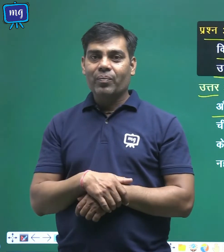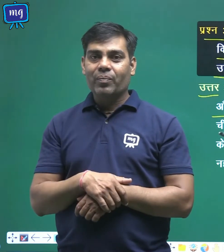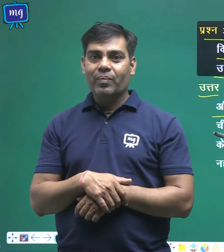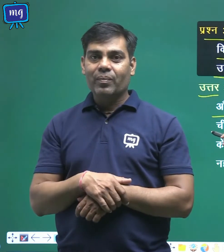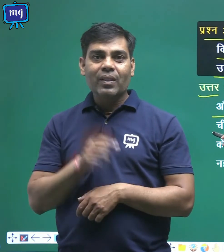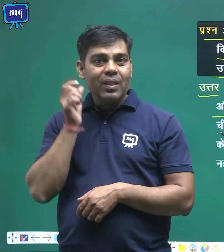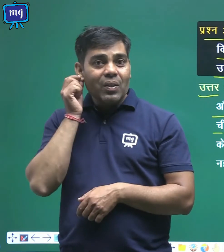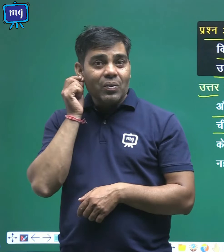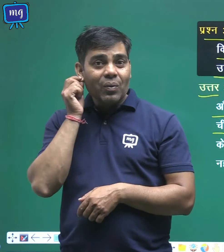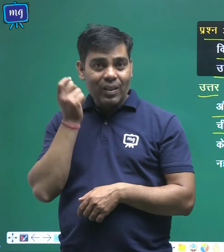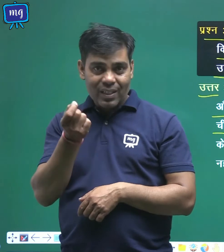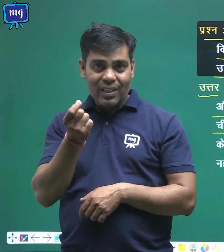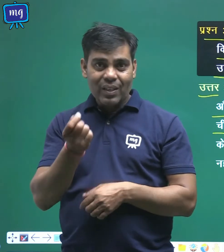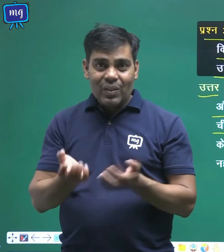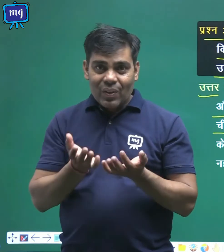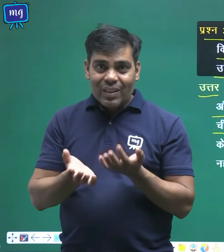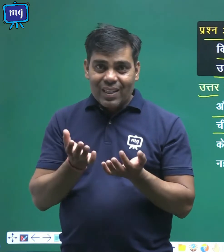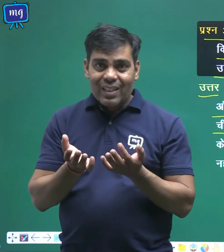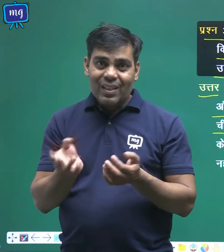सोने की चीज़ें भी